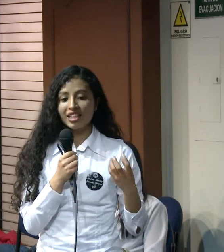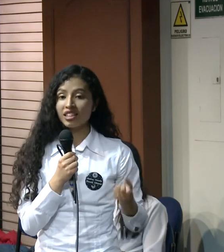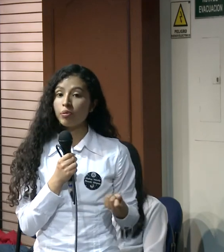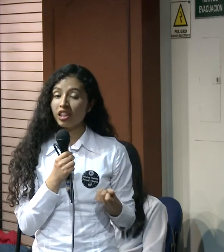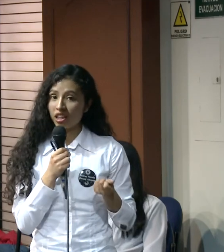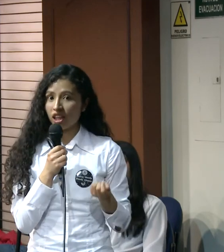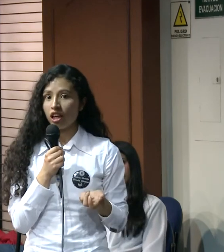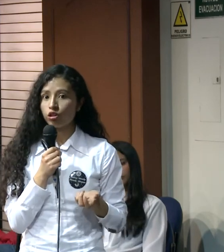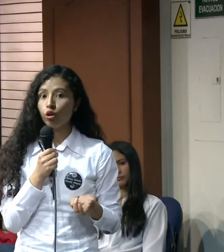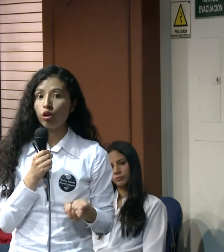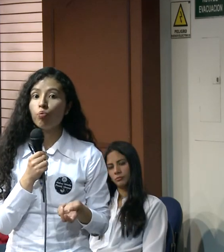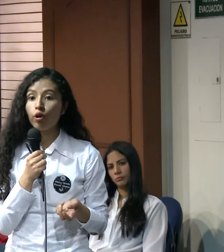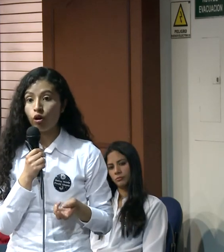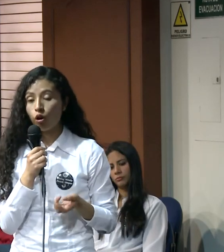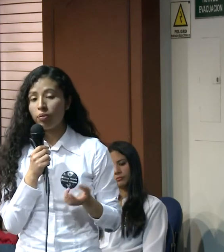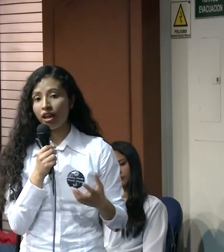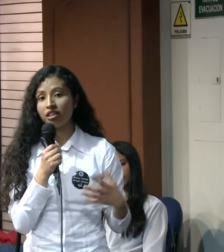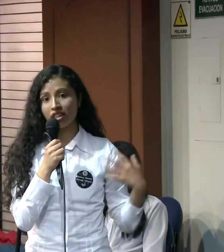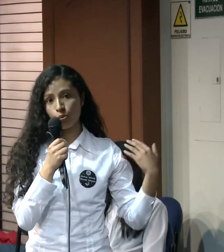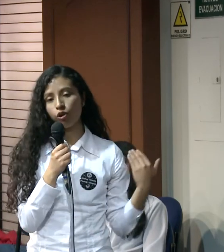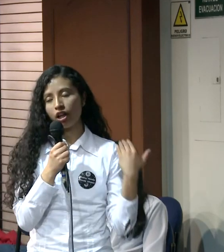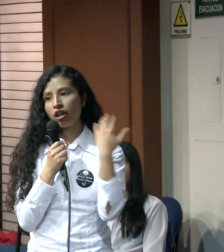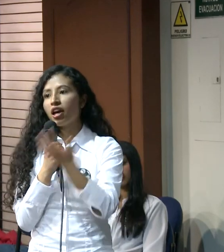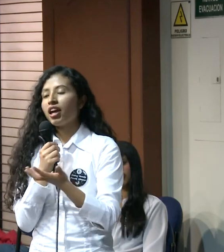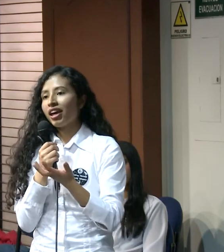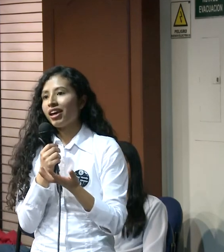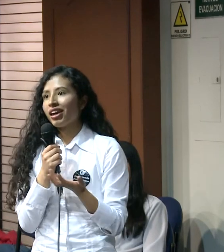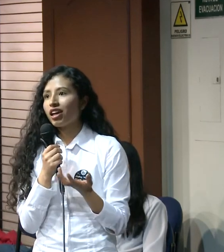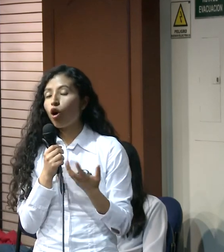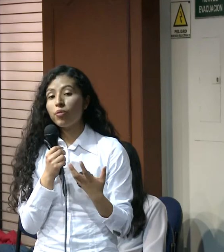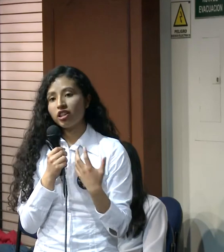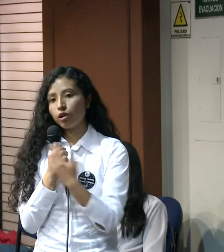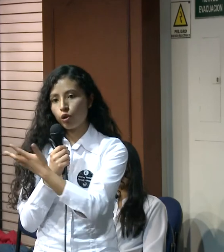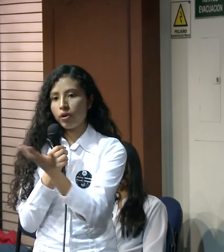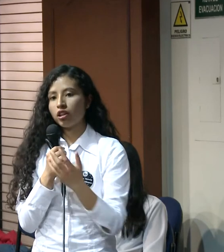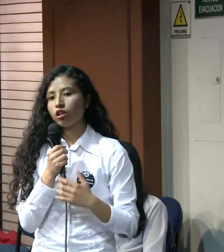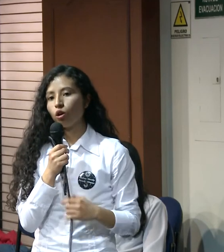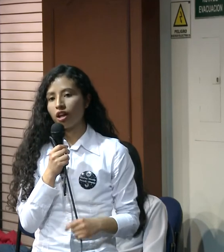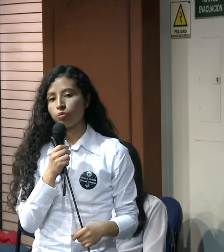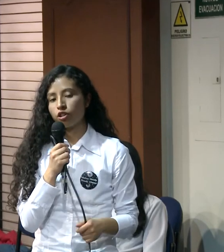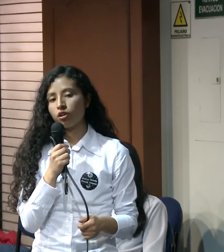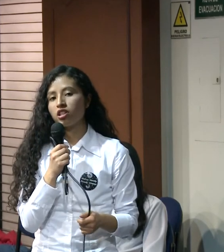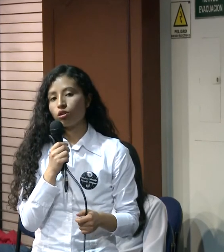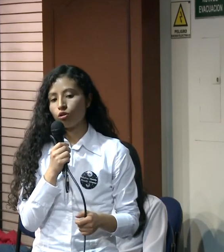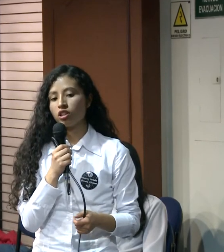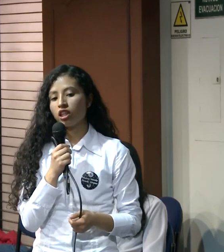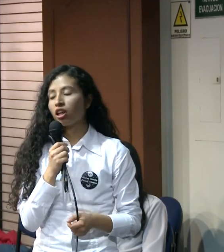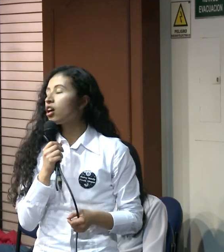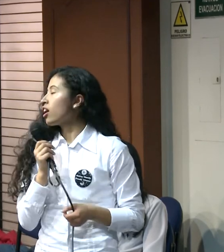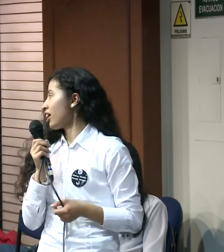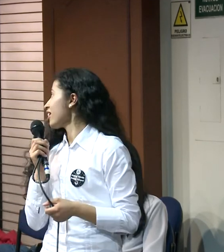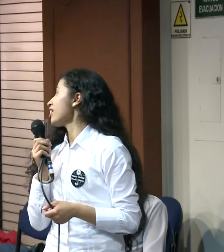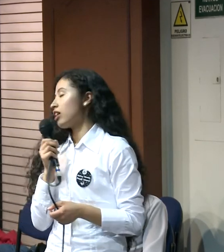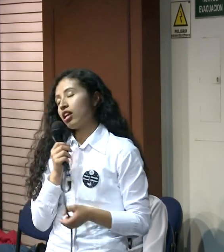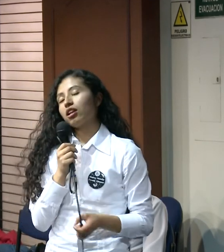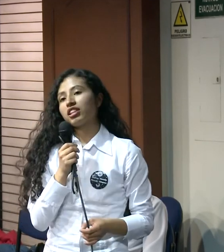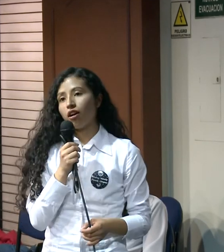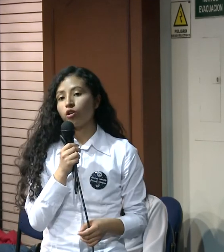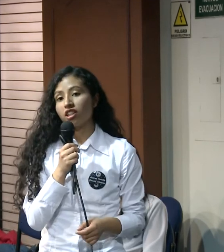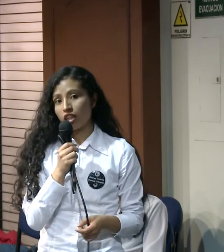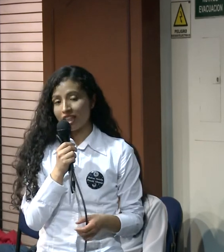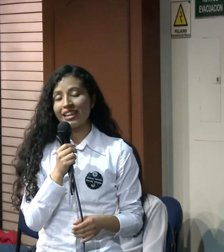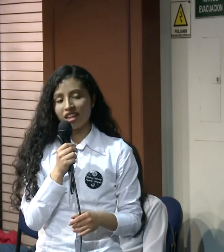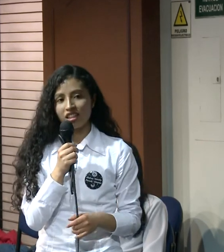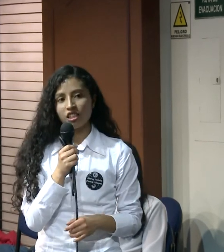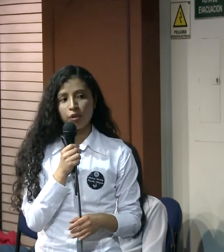comprensión de esas temáticas que son un poco complejas y se pudieran comprender por parte de todas las personas. Entonces sí, el